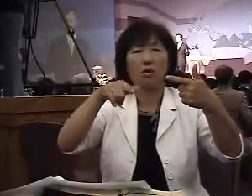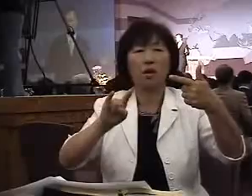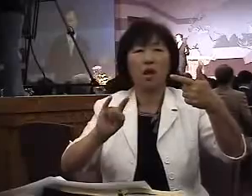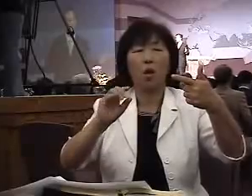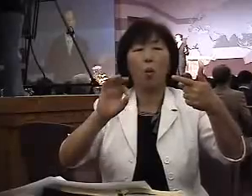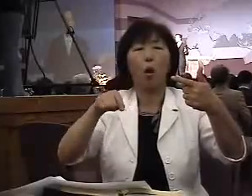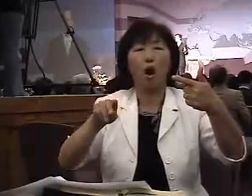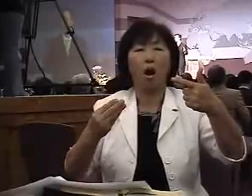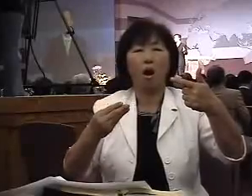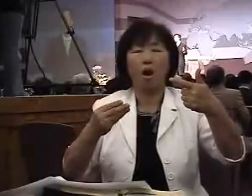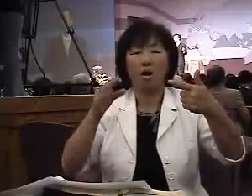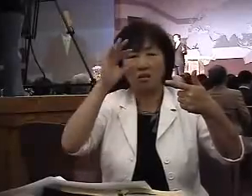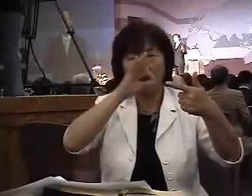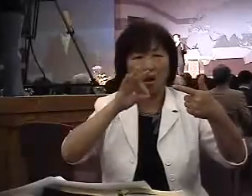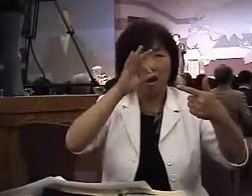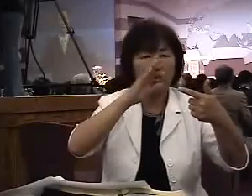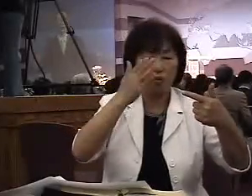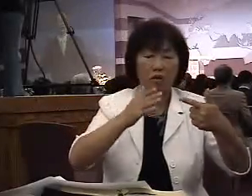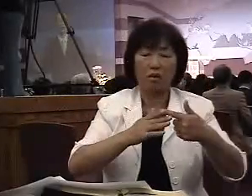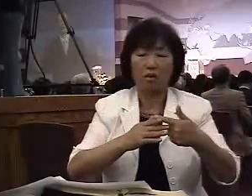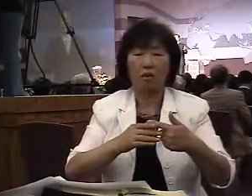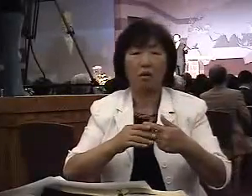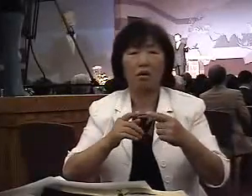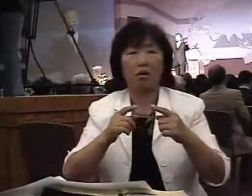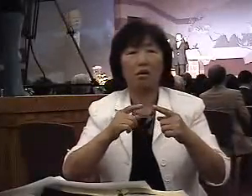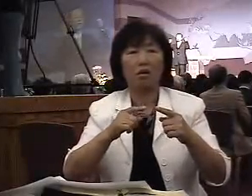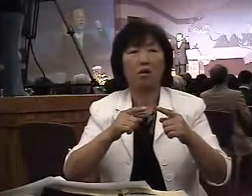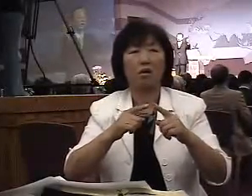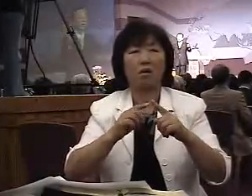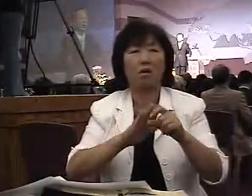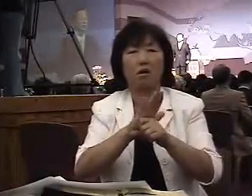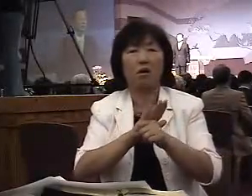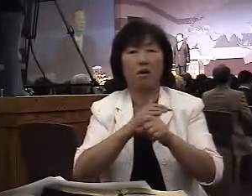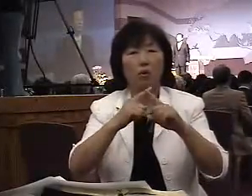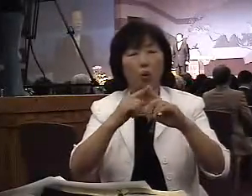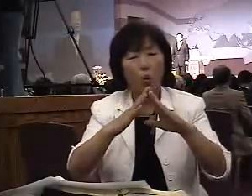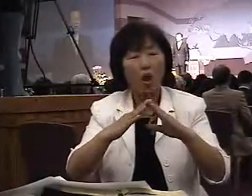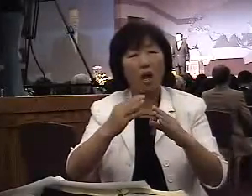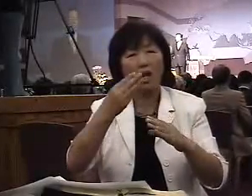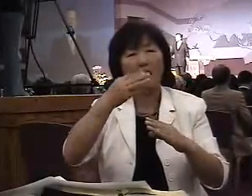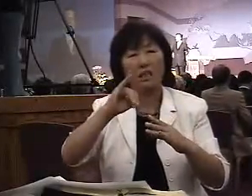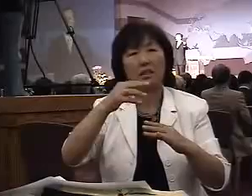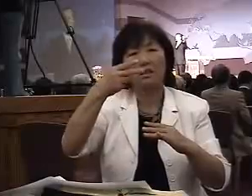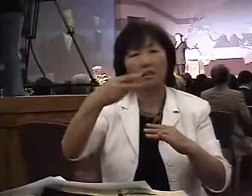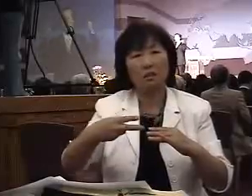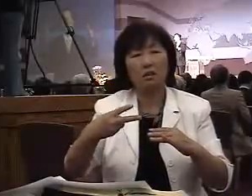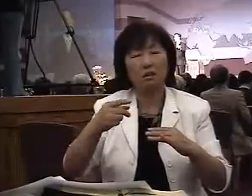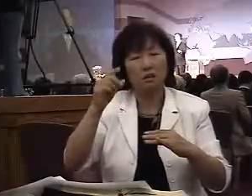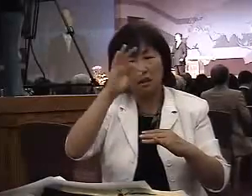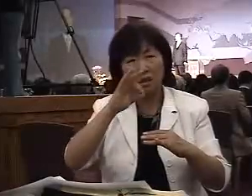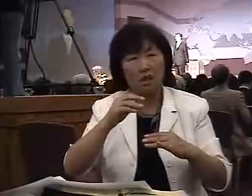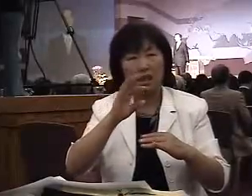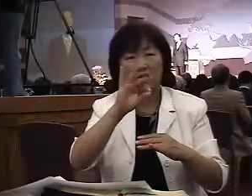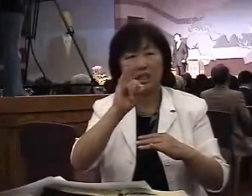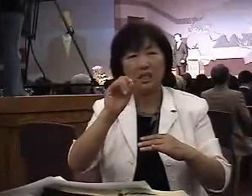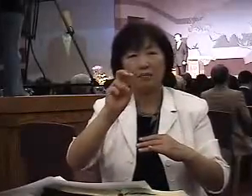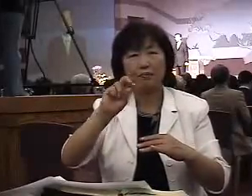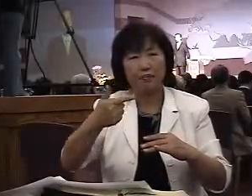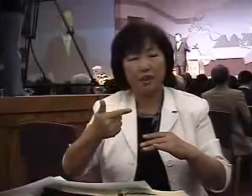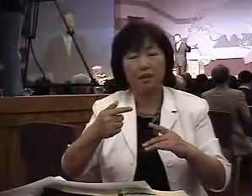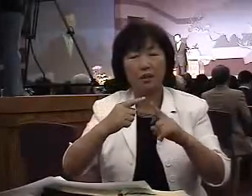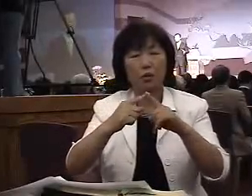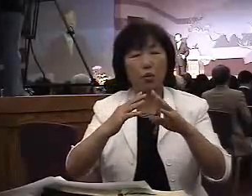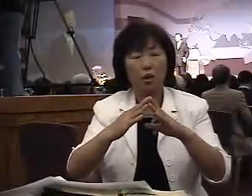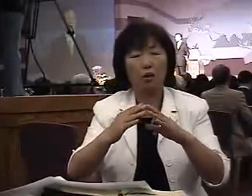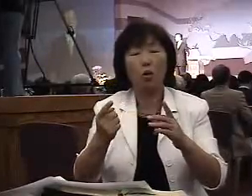없습니다. 없어요. 우리 교회에서도 그런 리더들이 안 나왔고 이민교회에서도 안 나왔다는 것을 말씀해